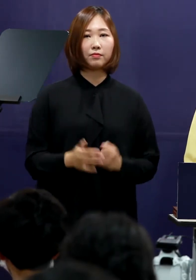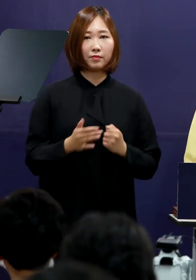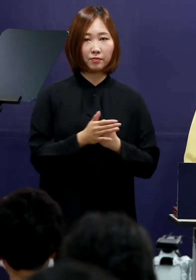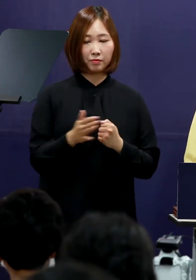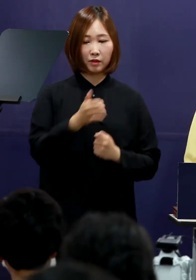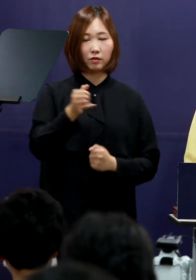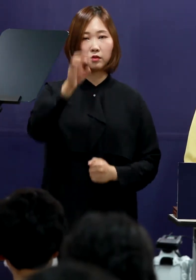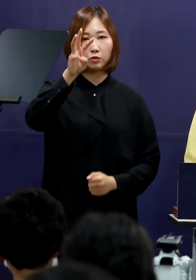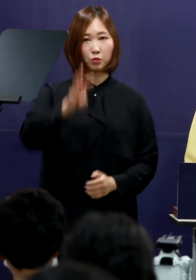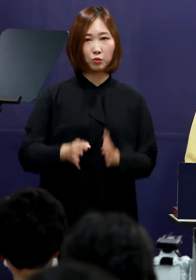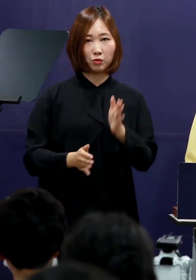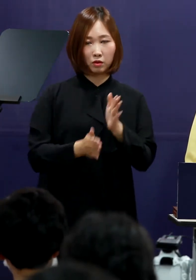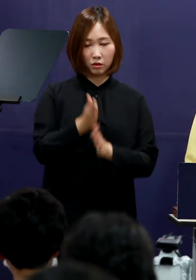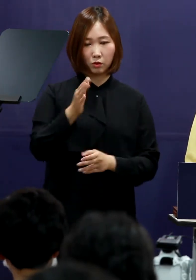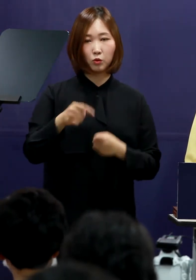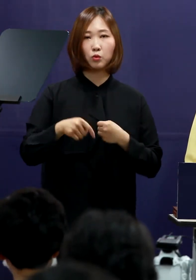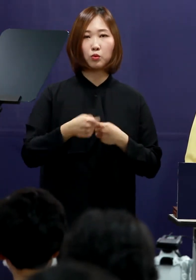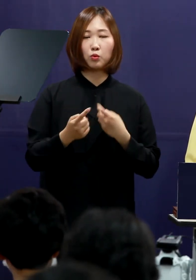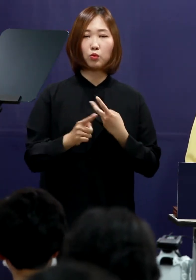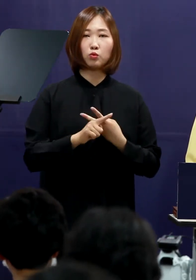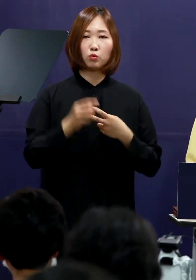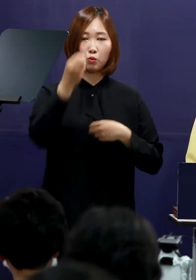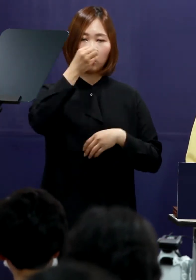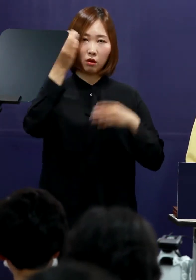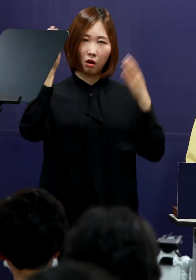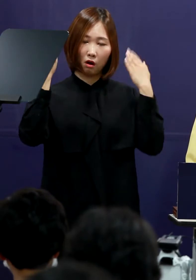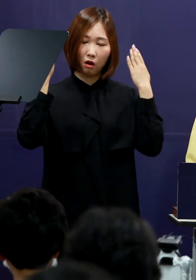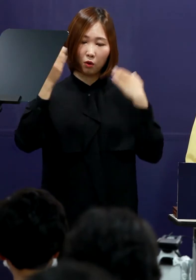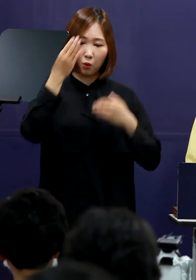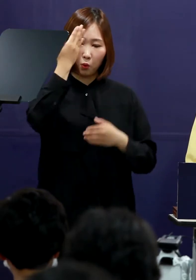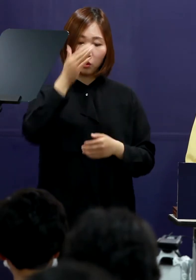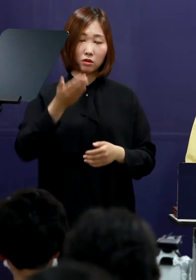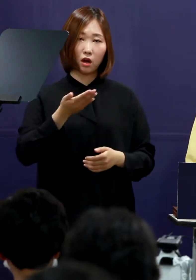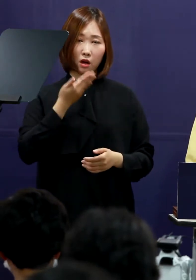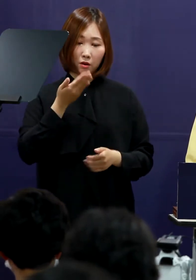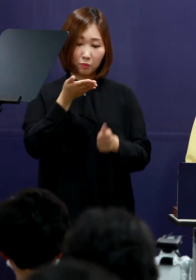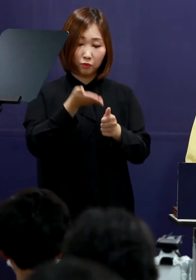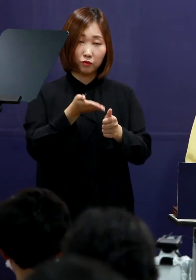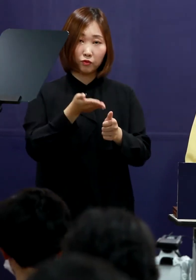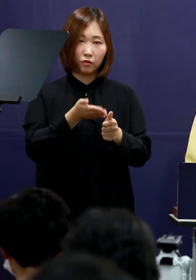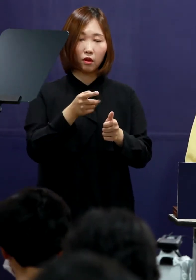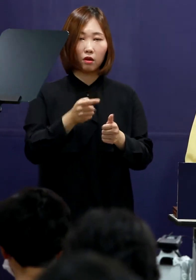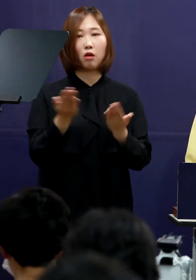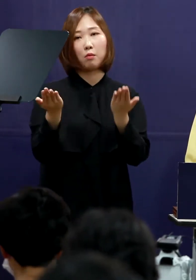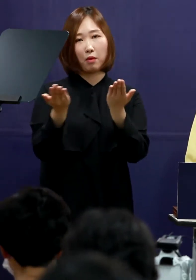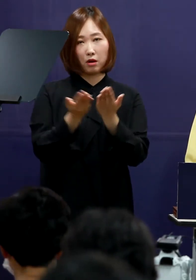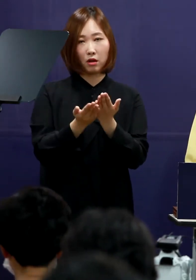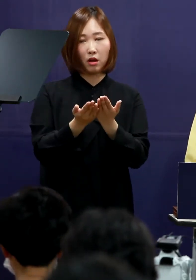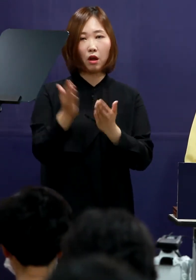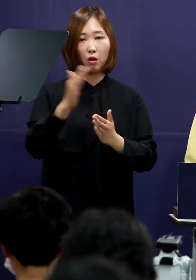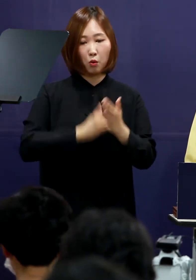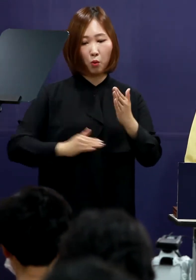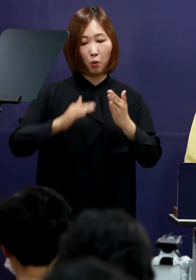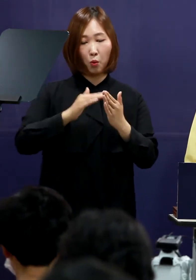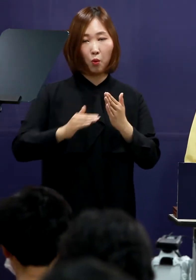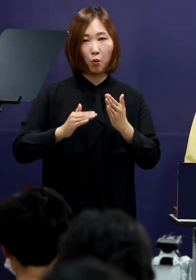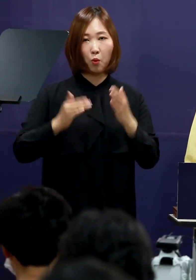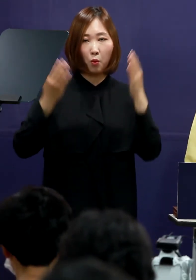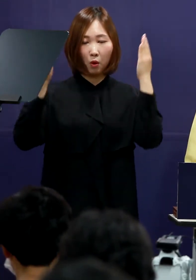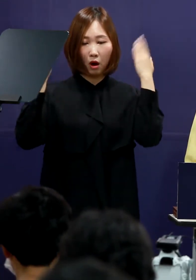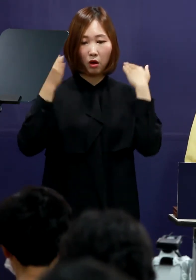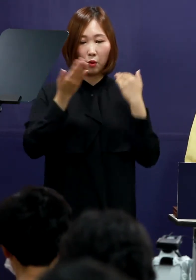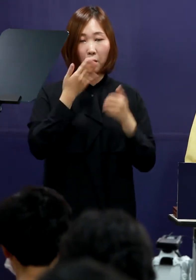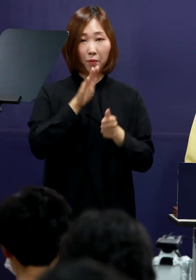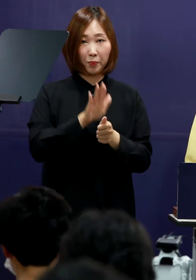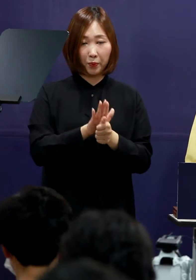시는 초중고 무상급식의 전면 시행에 발맞춰서 공공급식을 체계적이고 효율적으로